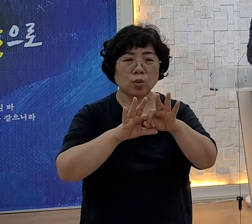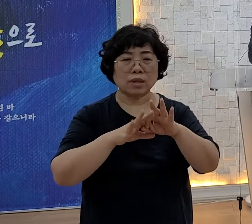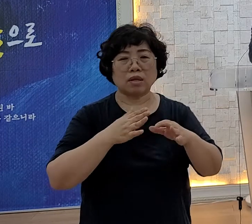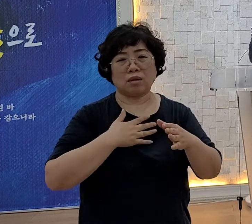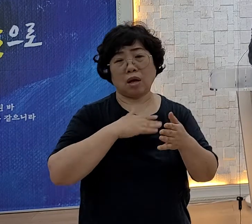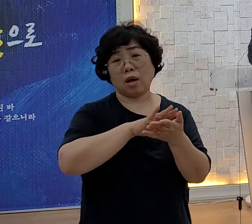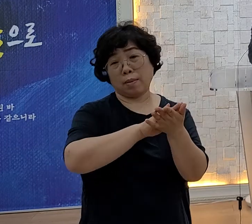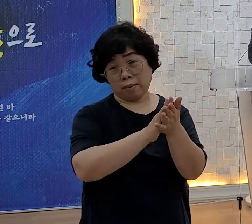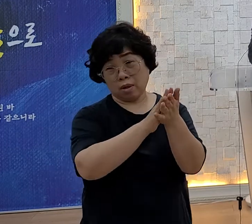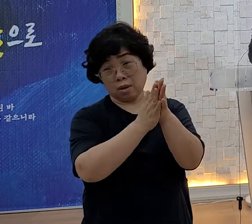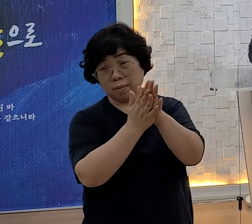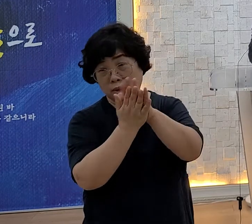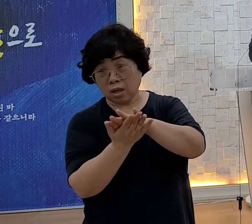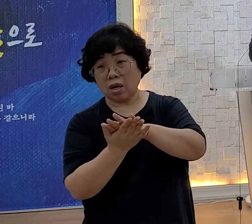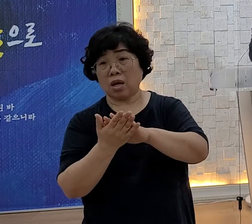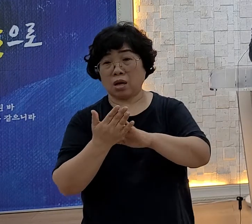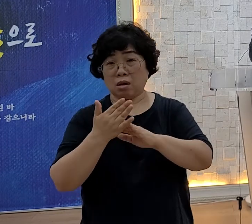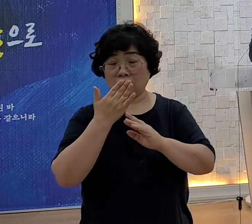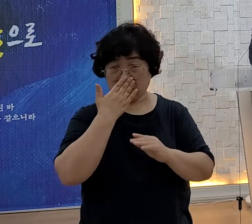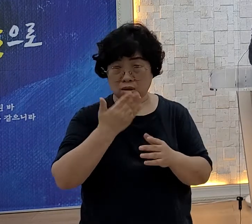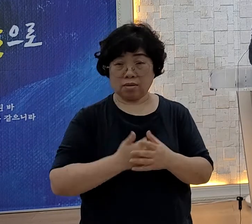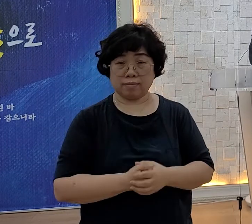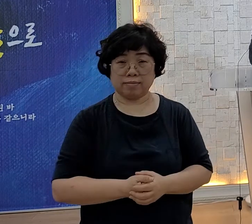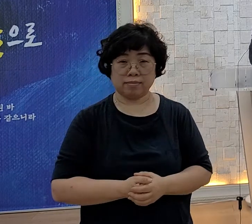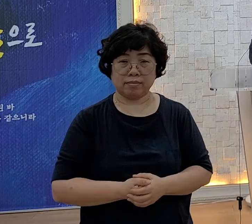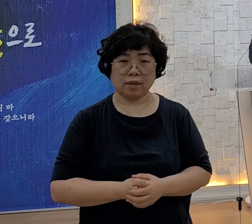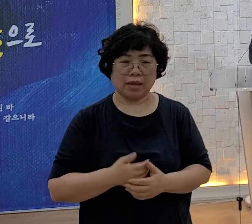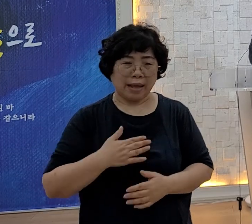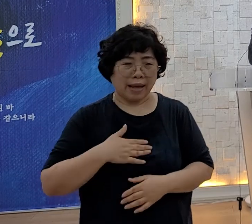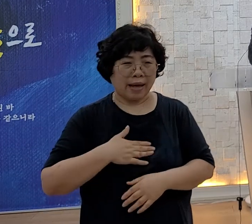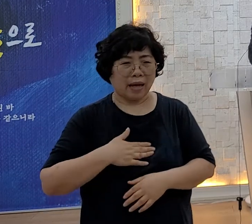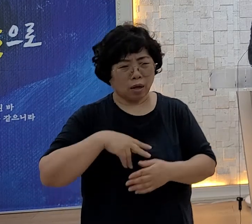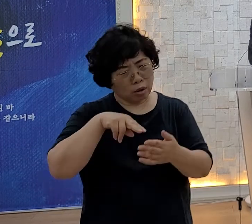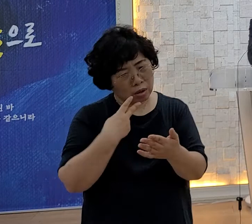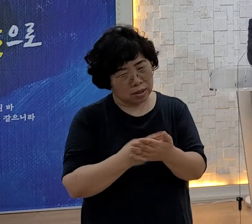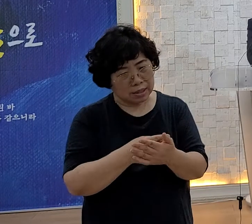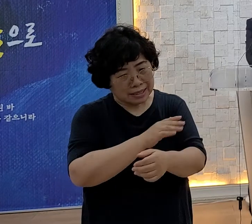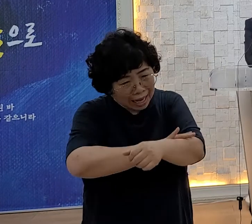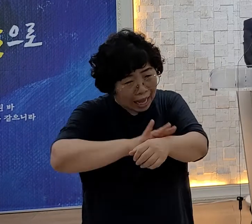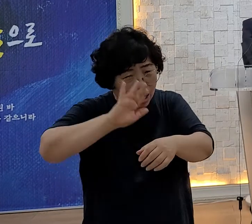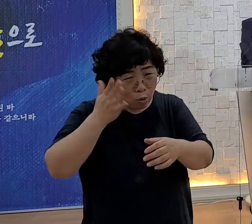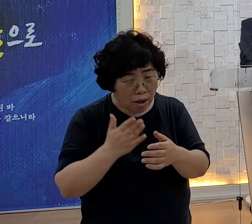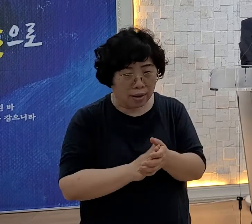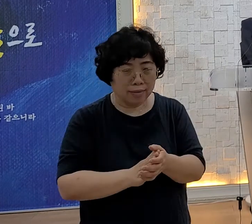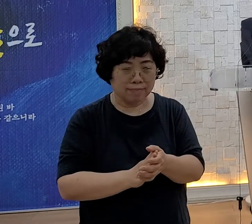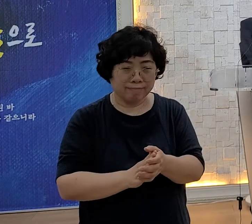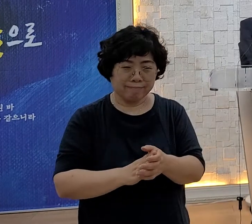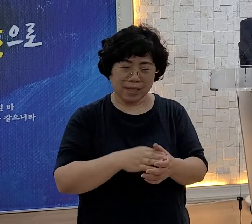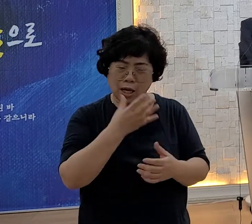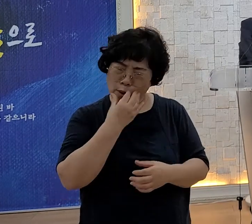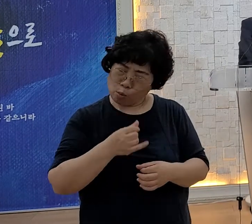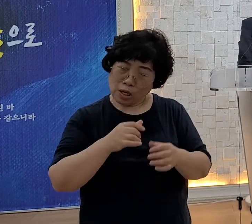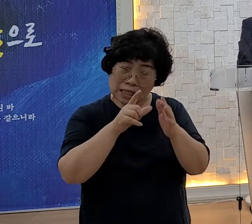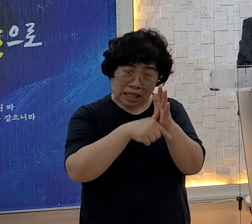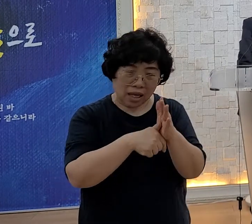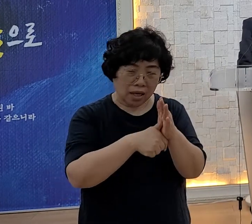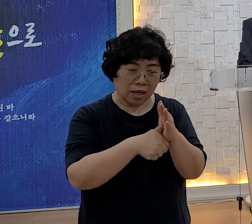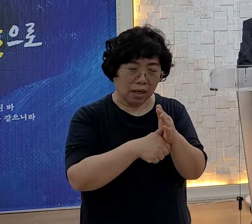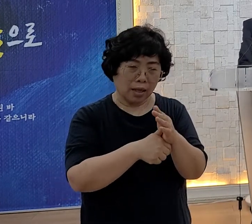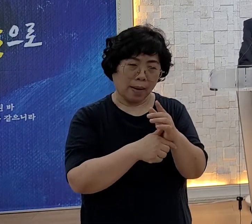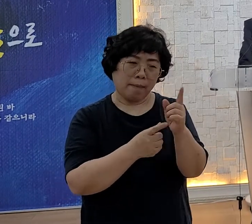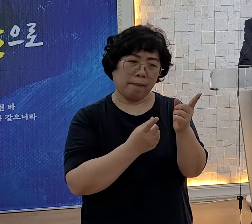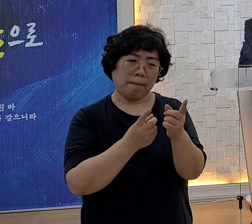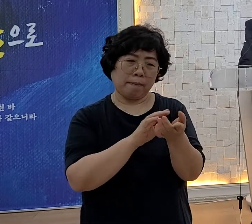때 잘 나갈 때 우리의 이 죄성과 이 나쁜 습관들과 이 인격들이 다듬어지고 변화되는 게